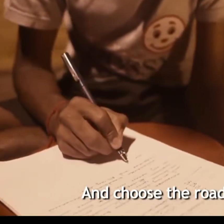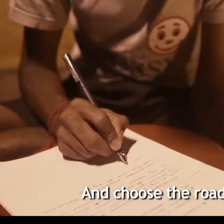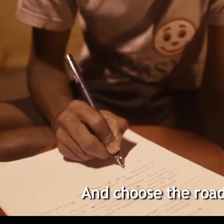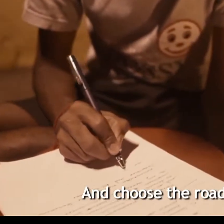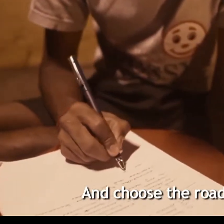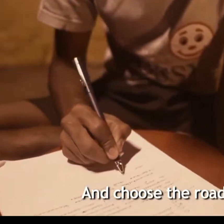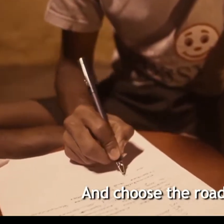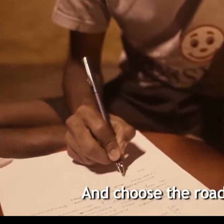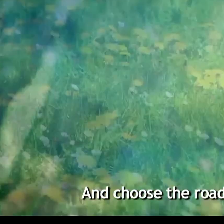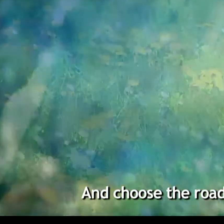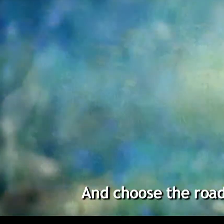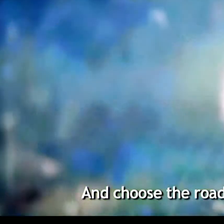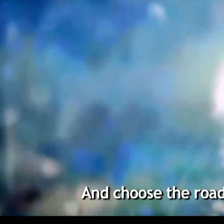आलोकित करने।